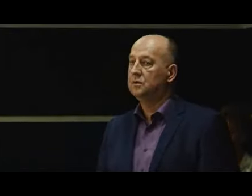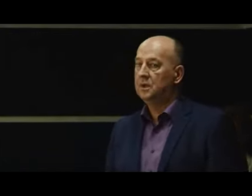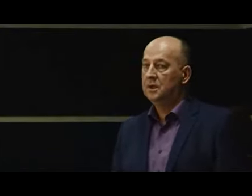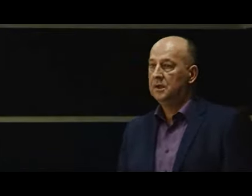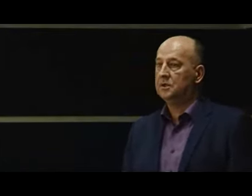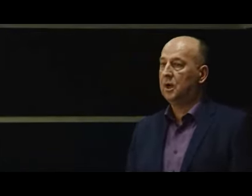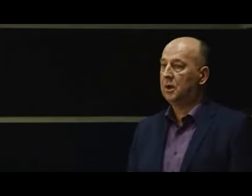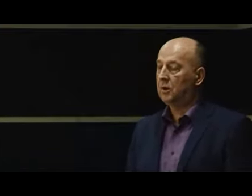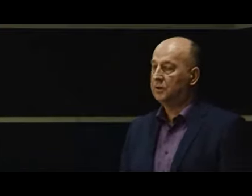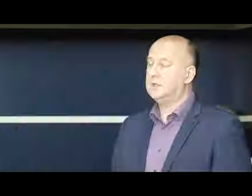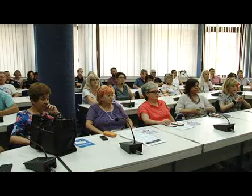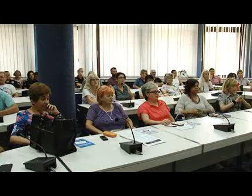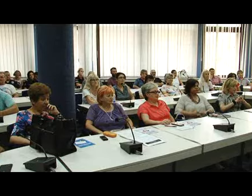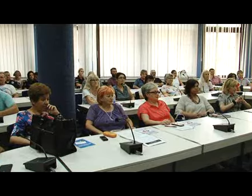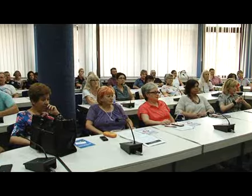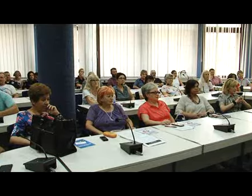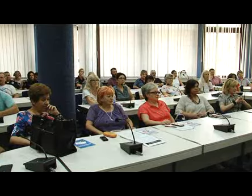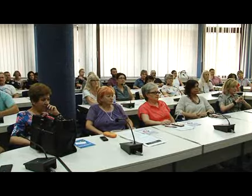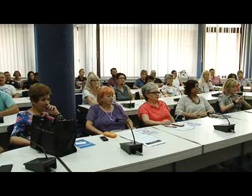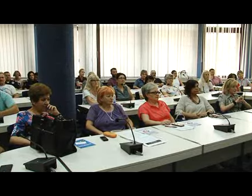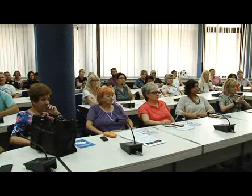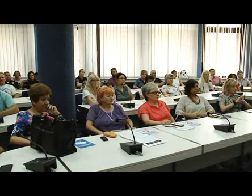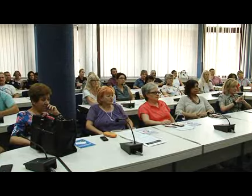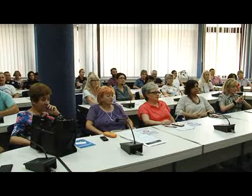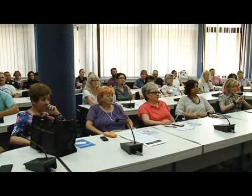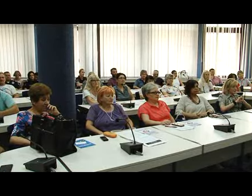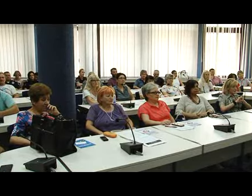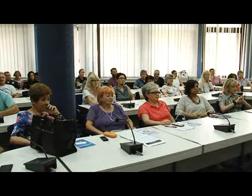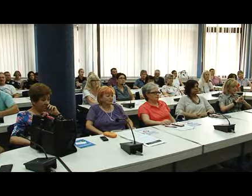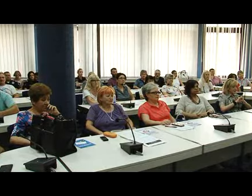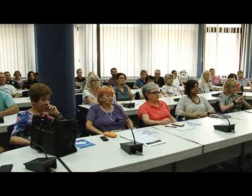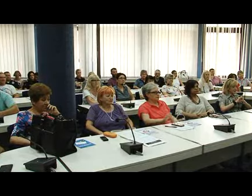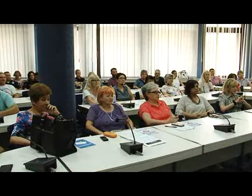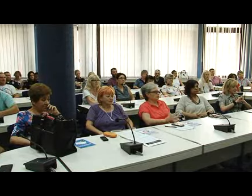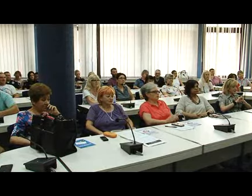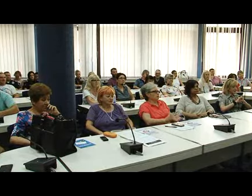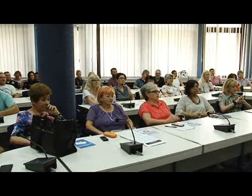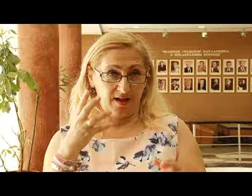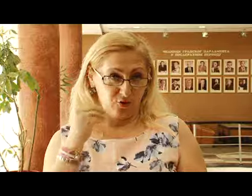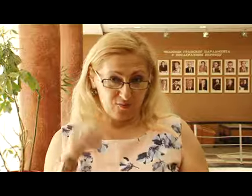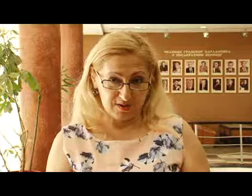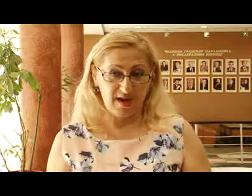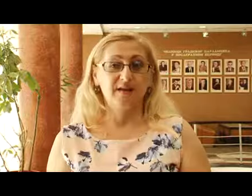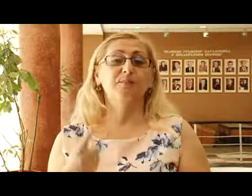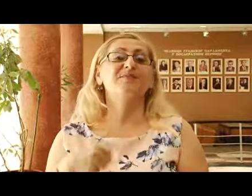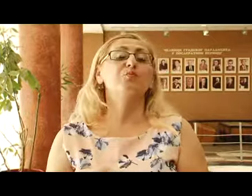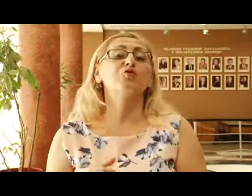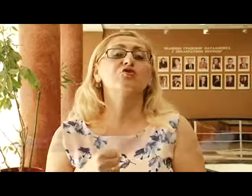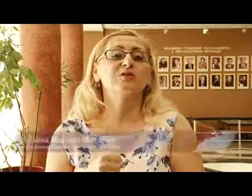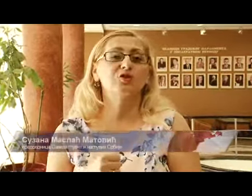predstavljanja zakona o upotrebi znakovnog jezika koji je Skupština Srbije usvojila 2015. U Skupštini grada Novog Sada će prvi